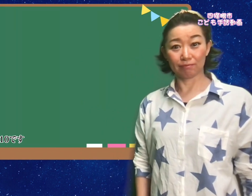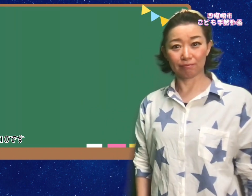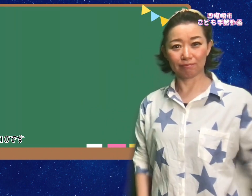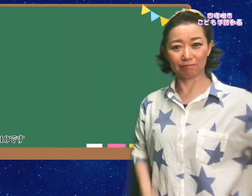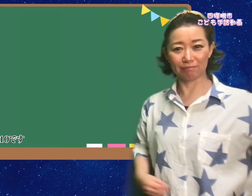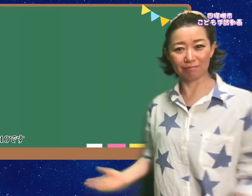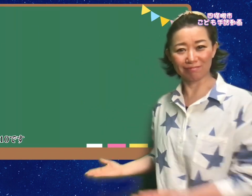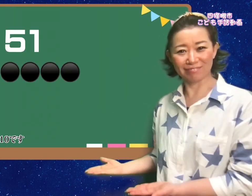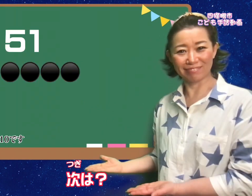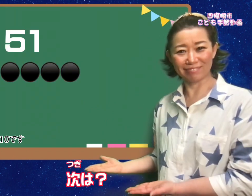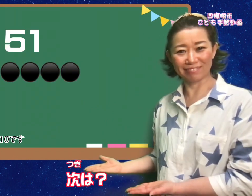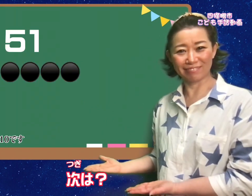次は